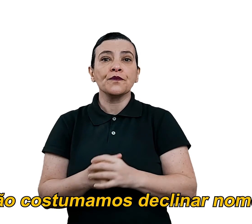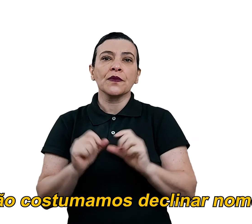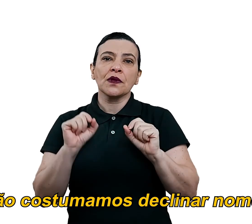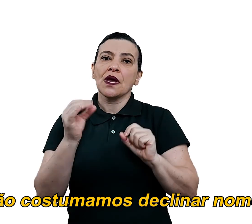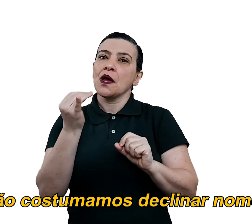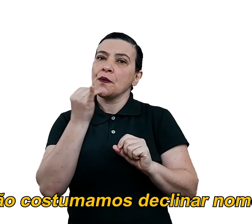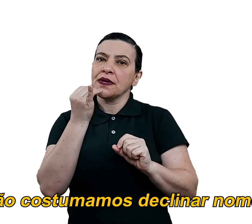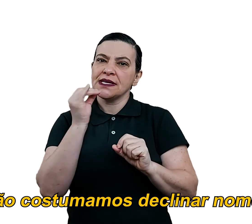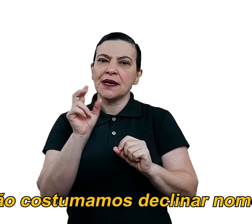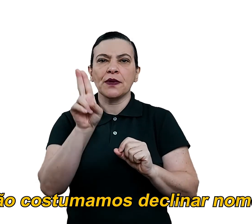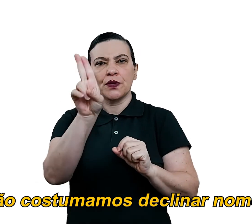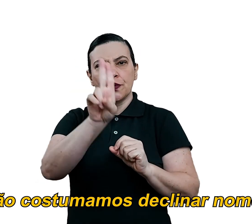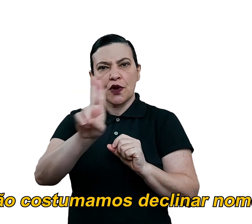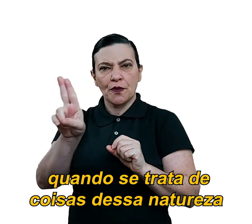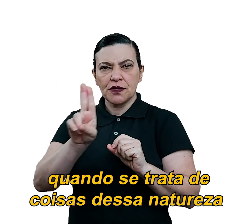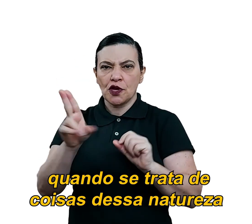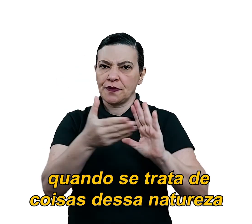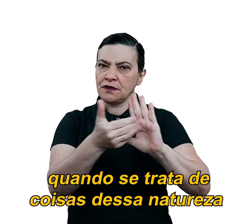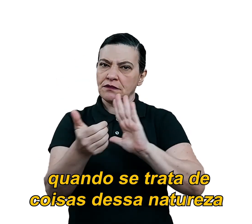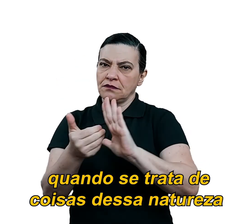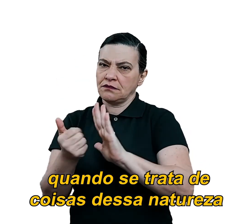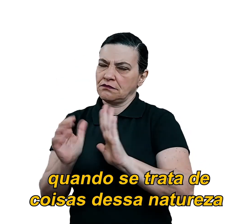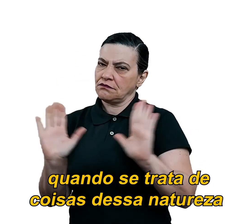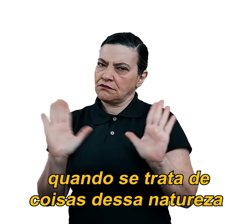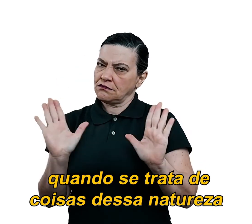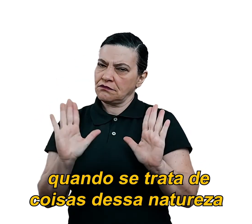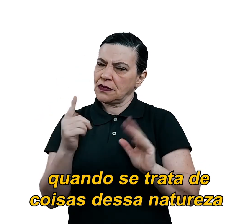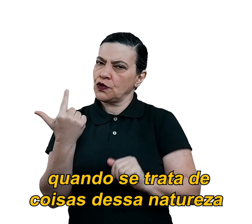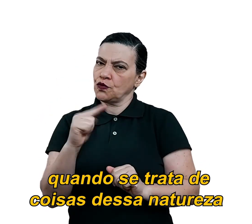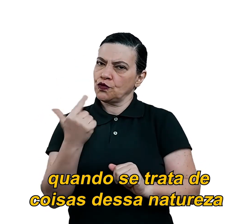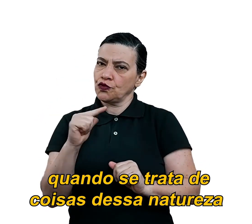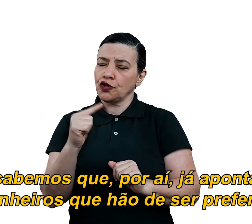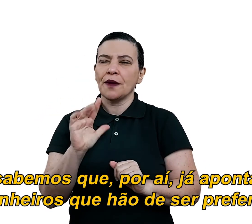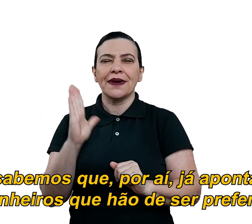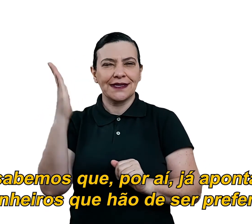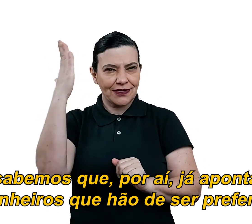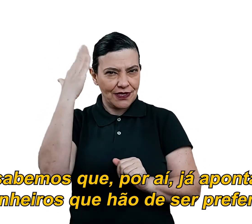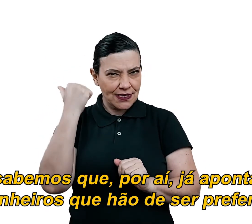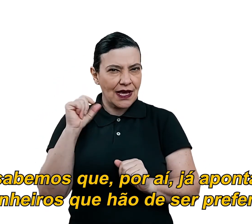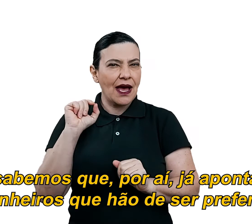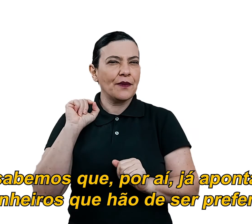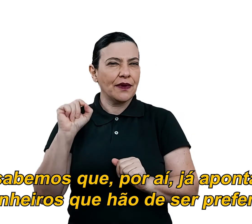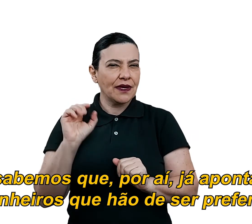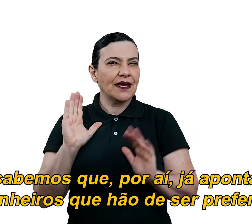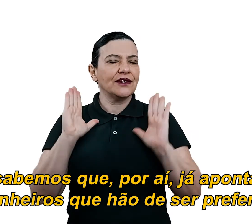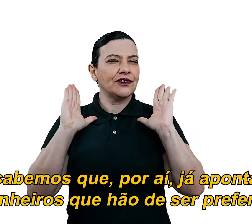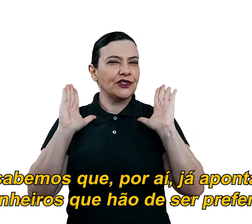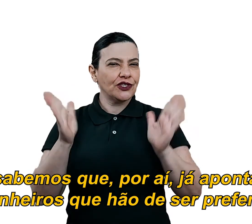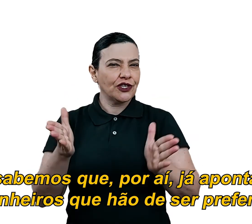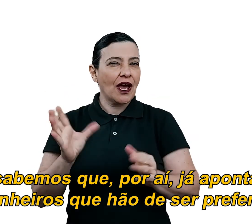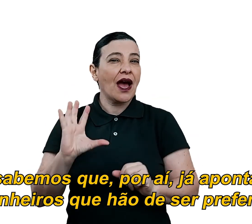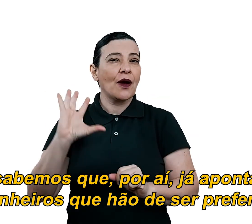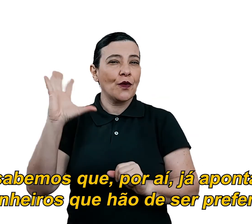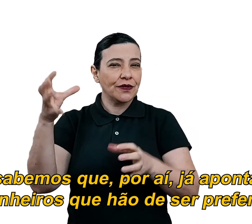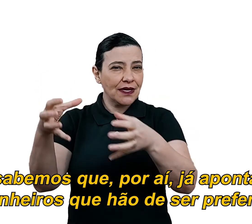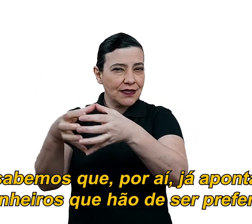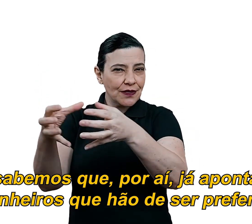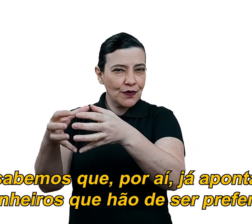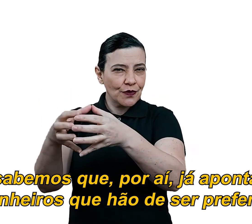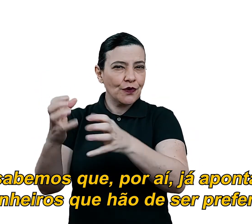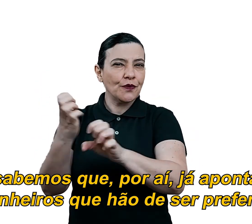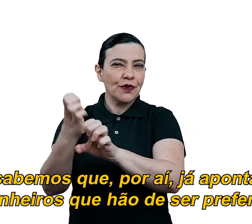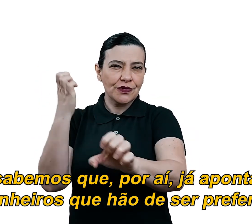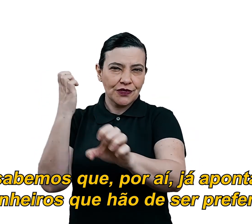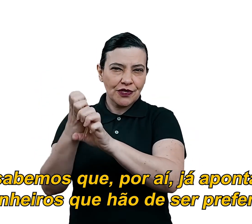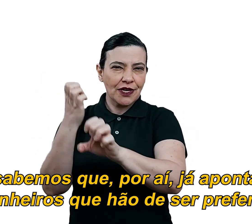Não costumamos declinar nomes quando se trata de coisas desta natureza, mas sabemos que por aí já apontam os